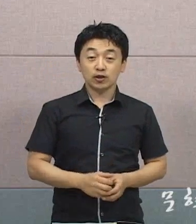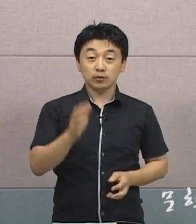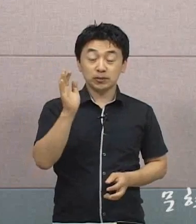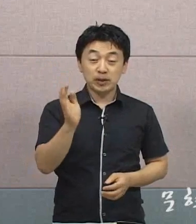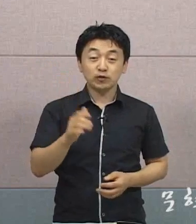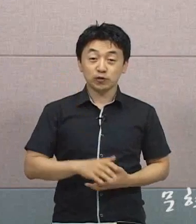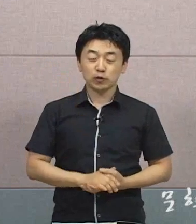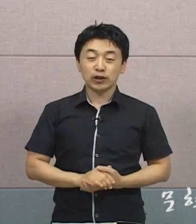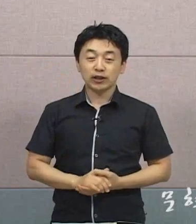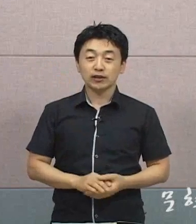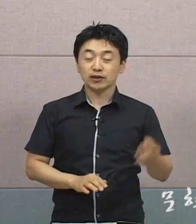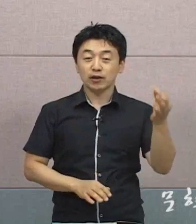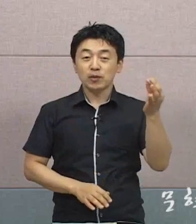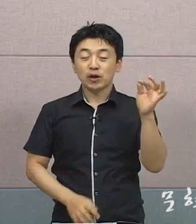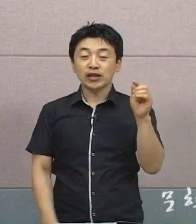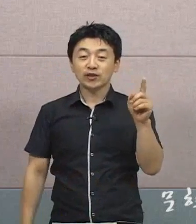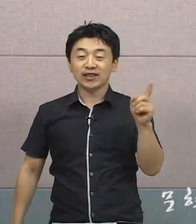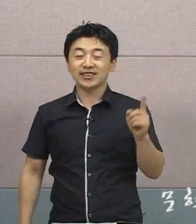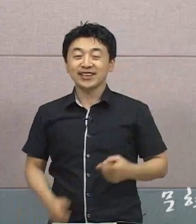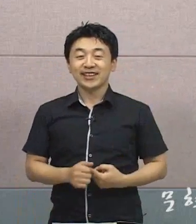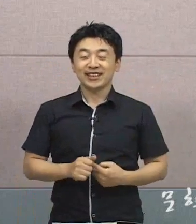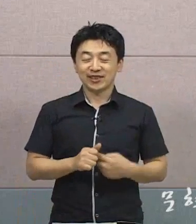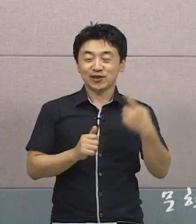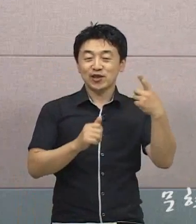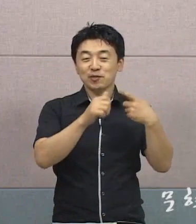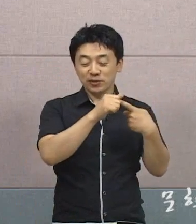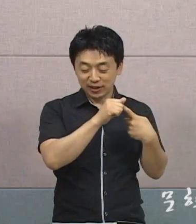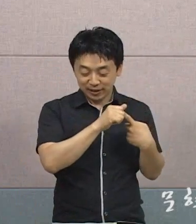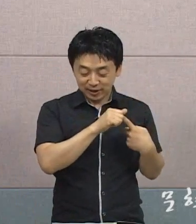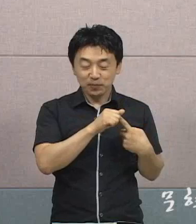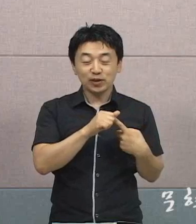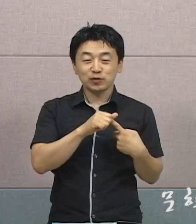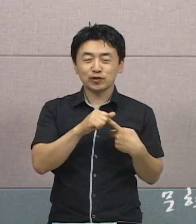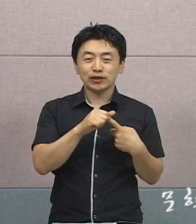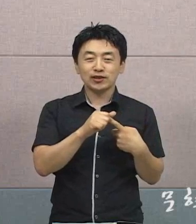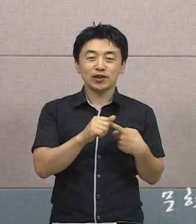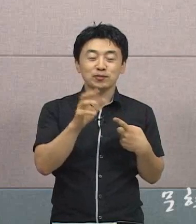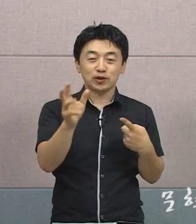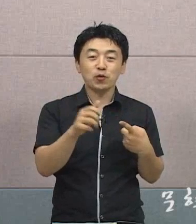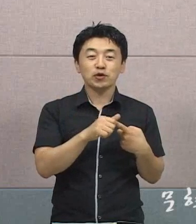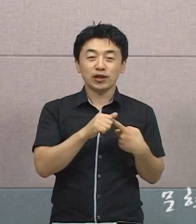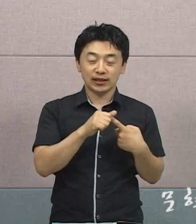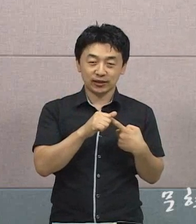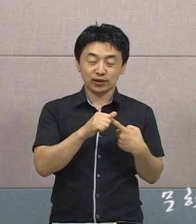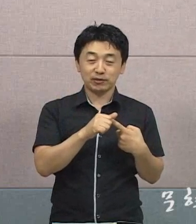여러분들이 필수로 넣어야 할, 그래서 별이 5개인, 그래서 첫 번째 농식 수화는요, 여러분들이 꼭 외우셔야 할 단어들입니다.